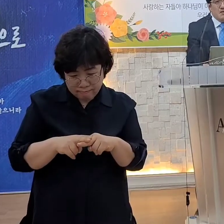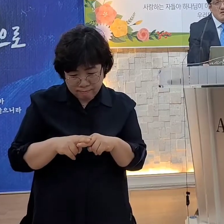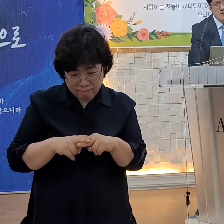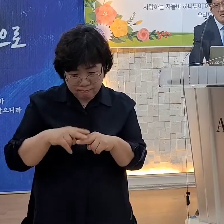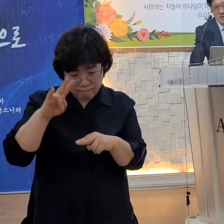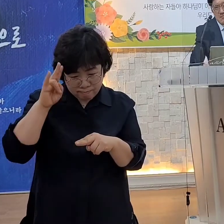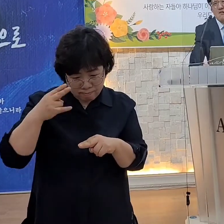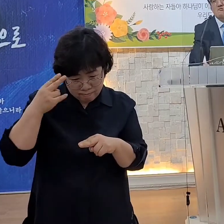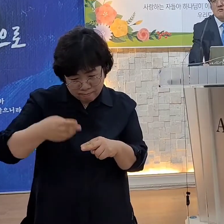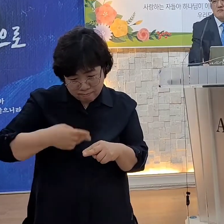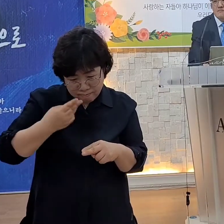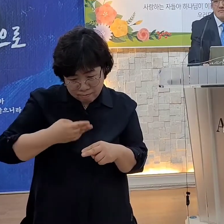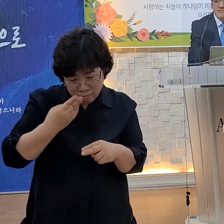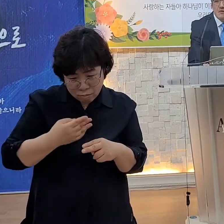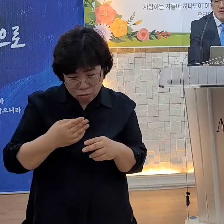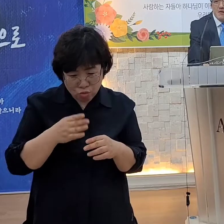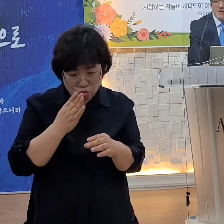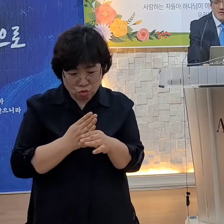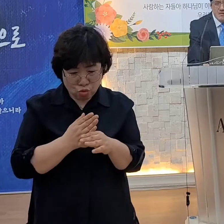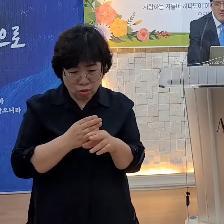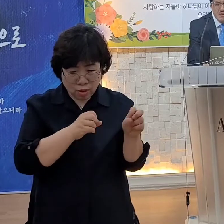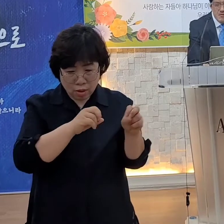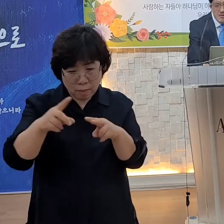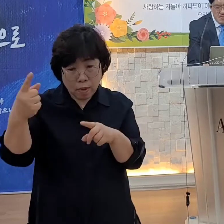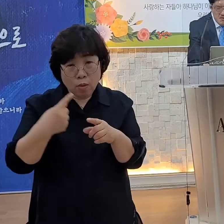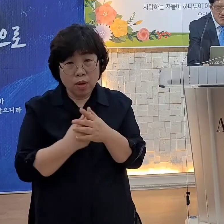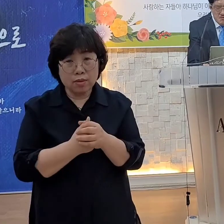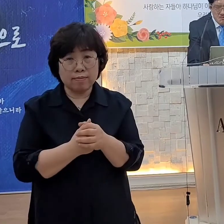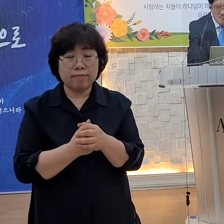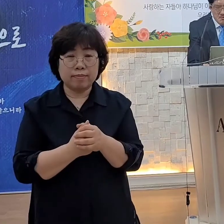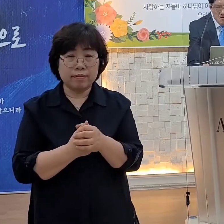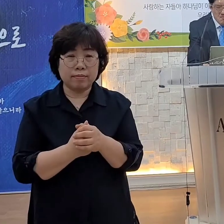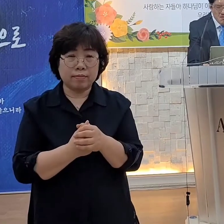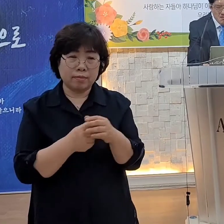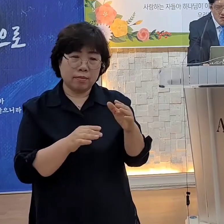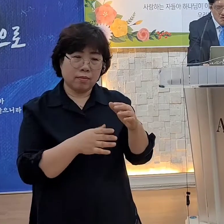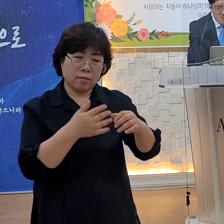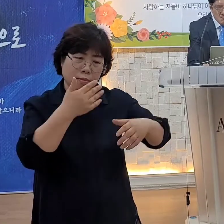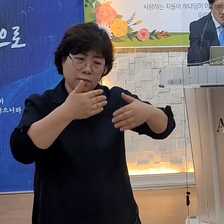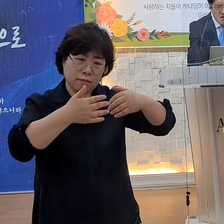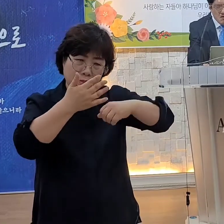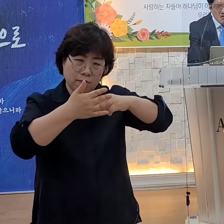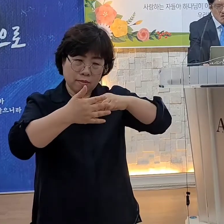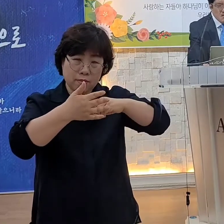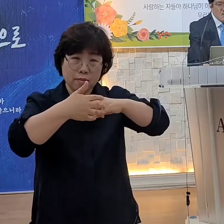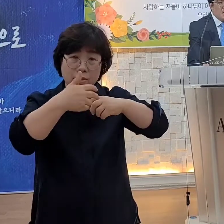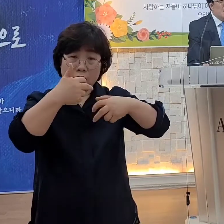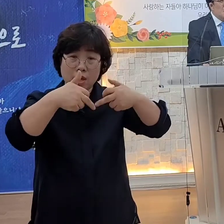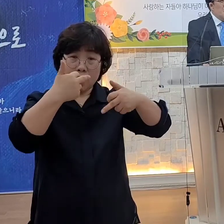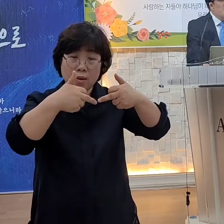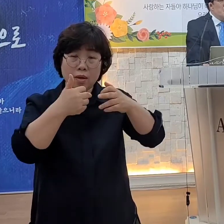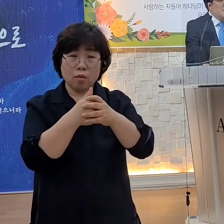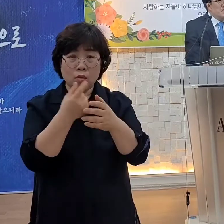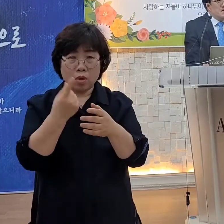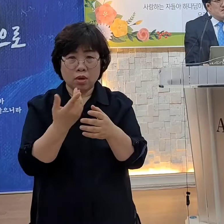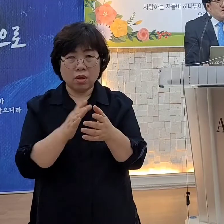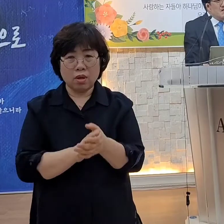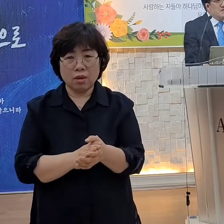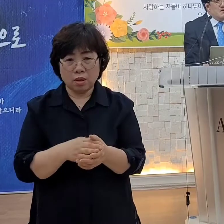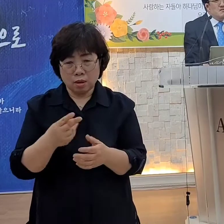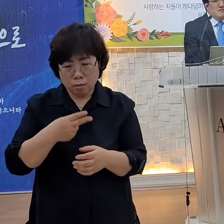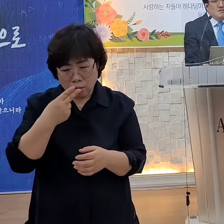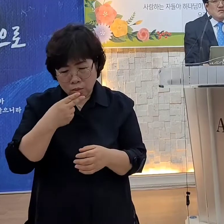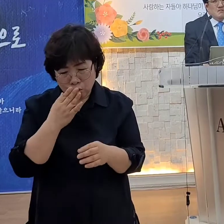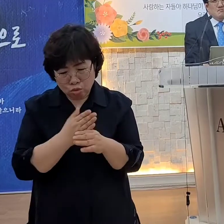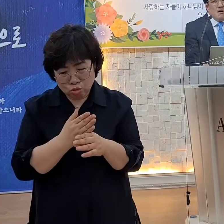끓이고 있는데 택배가 온 거예요. 캐나다에서. 비디오 테이프가 하나 왔는데 열어보니까 라면 먹으면서 이제 그